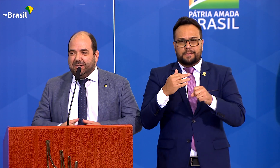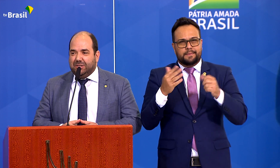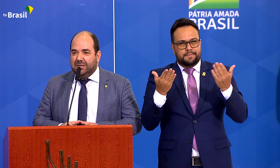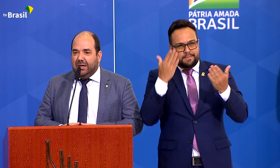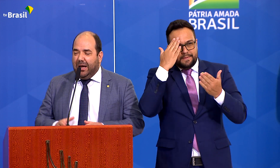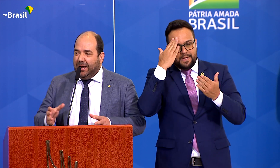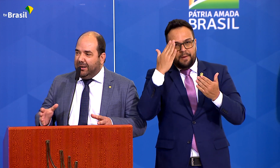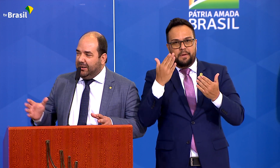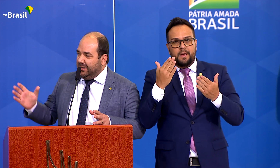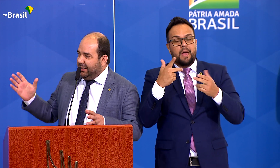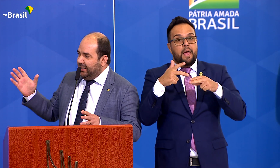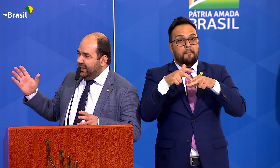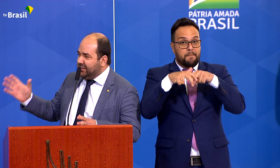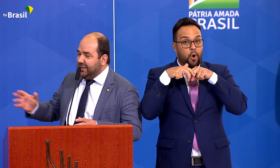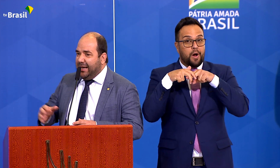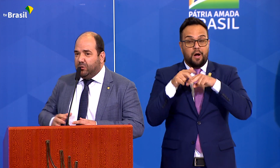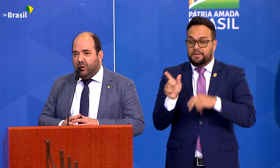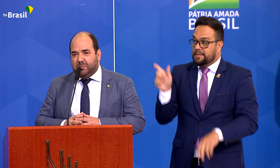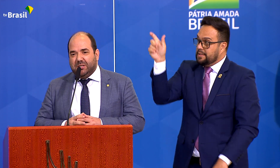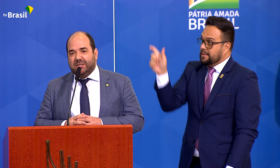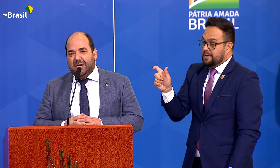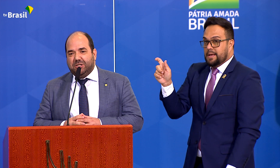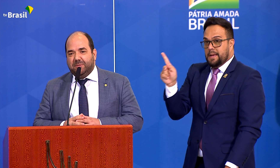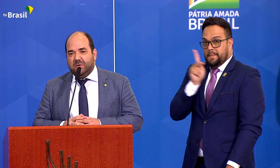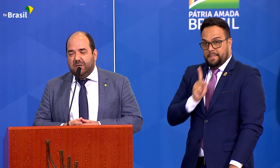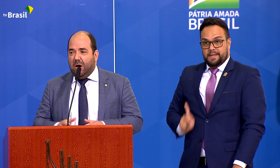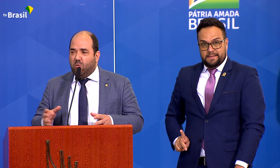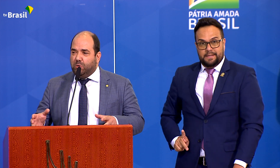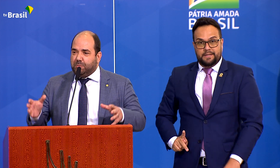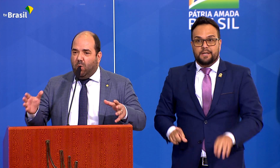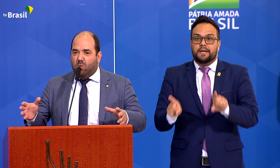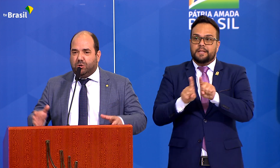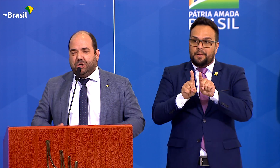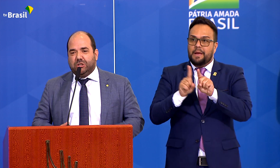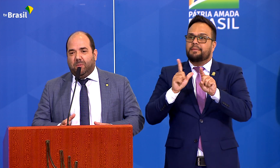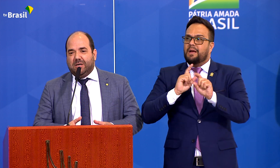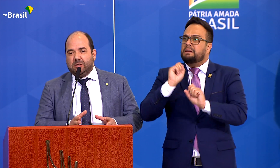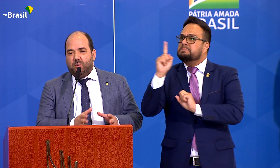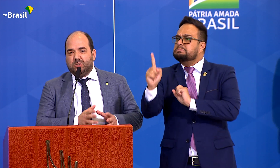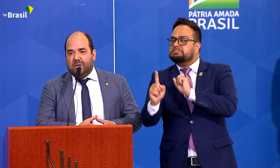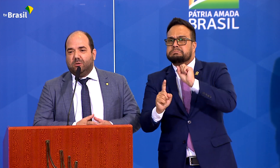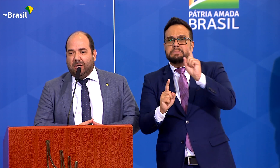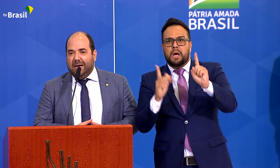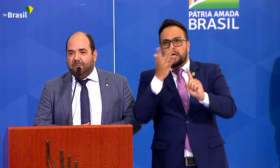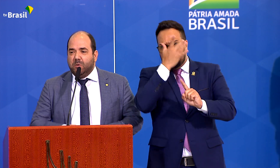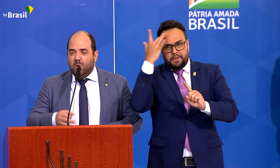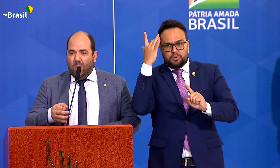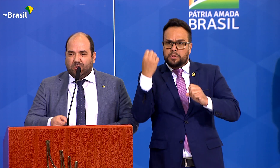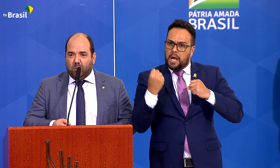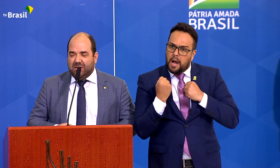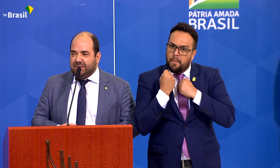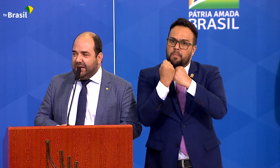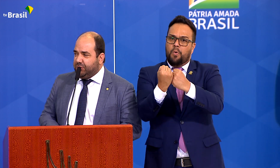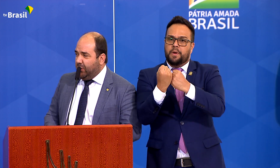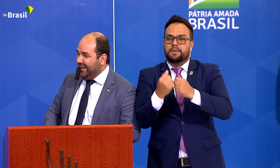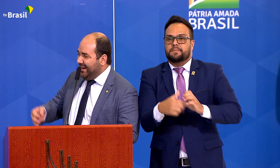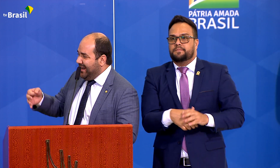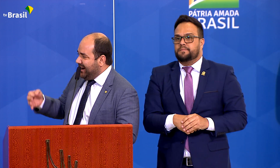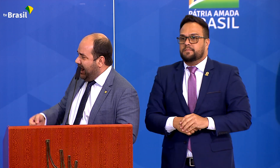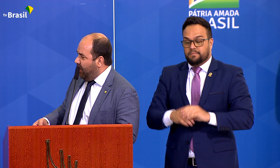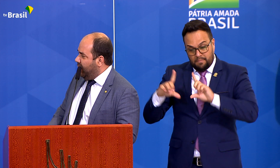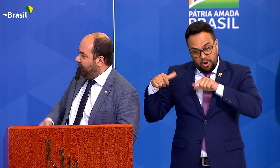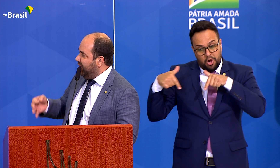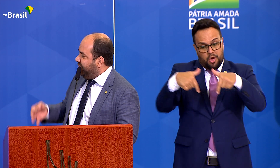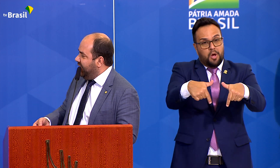graças a esse ato nosso Presidente e alguns poucos que estão aqui exposição ao teu lado o ato do presidente